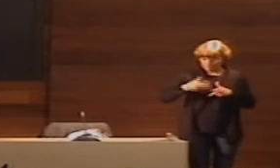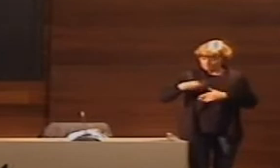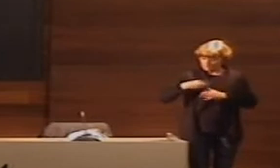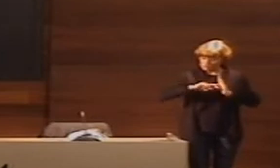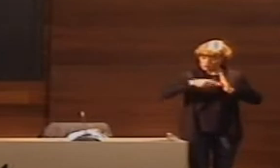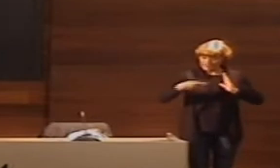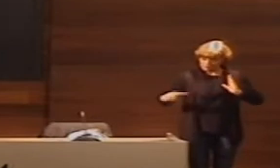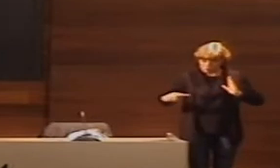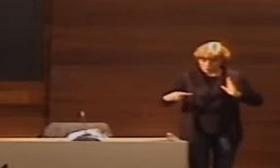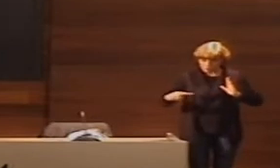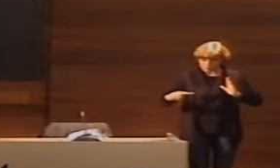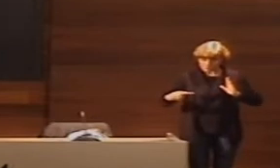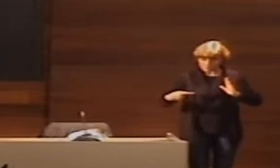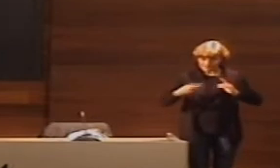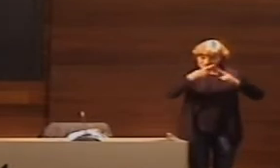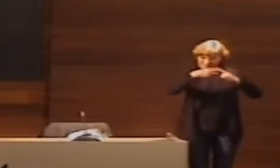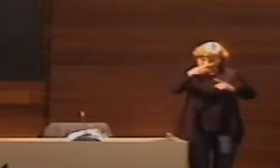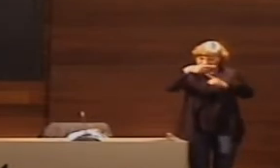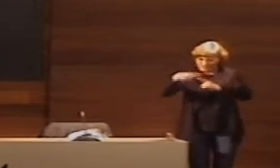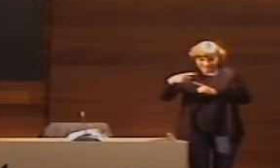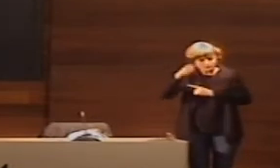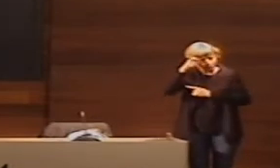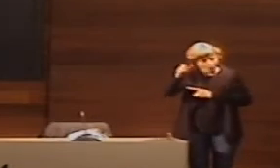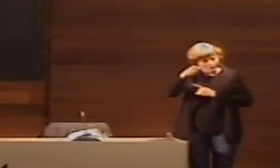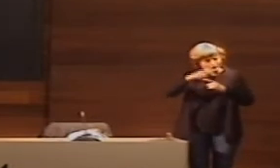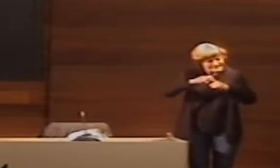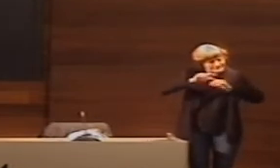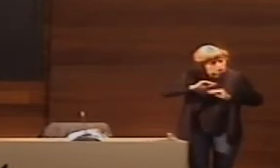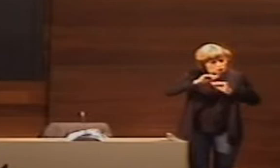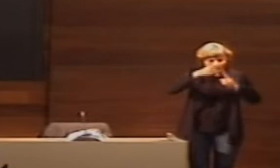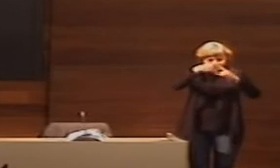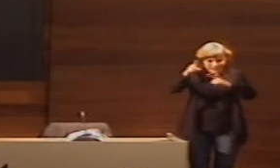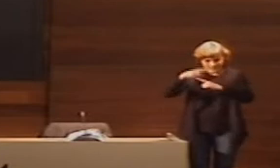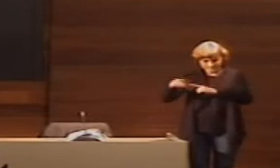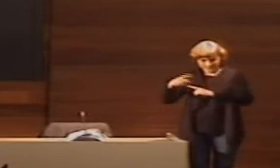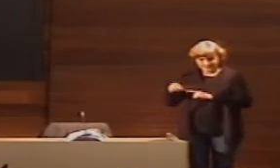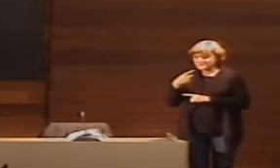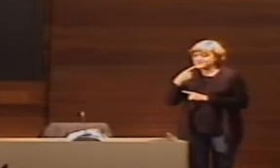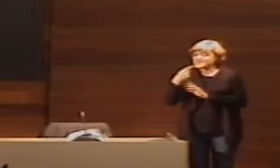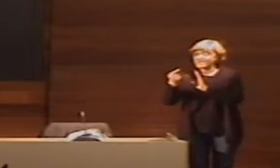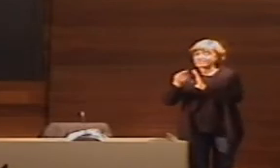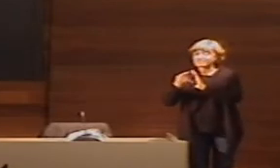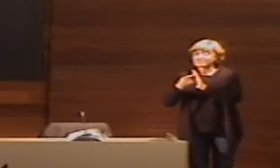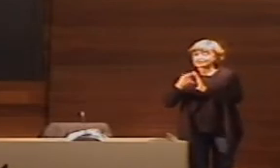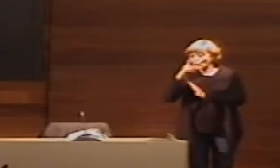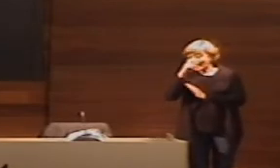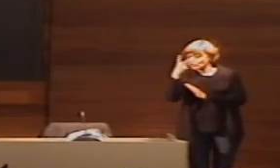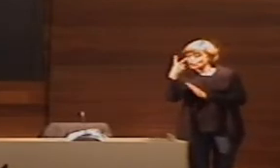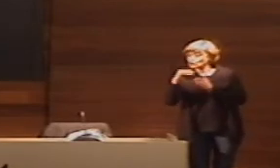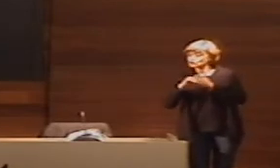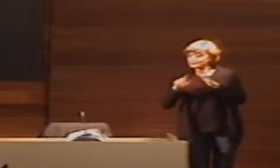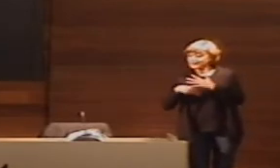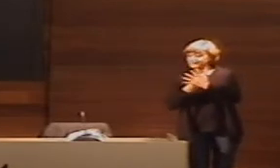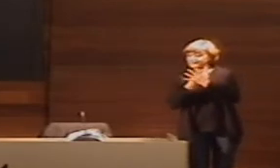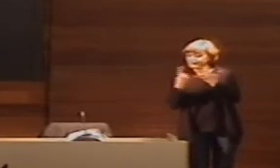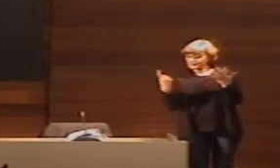Guipúzcoa existen muchísimas diferencias. Se ha dado ahí un dato que no es correcto. En el año 2016,